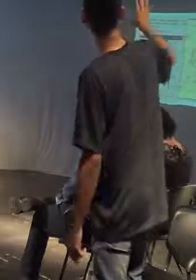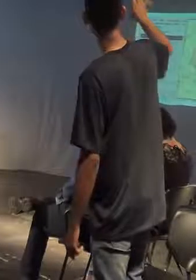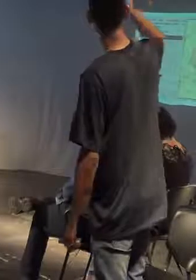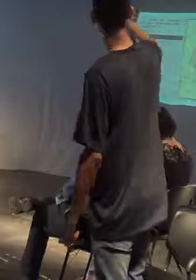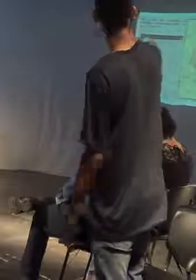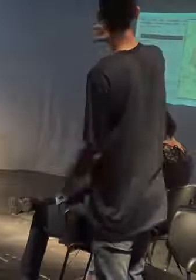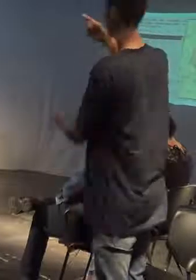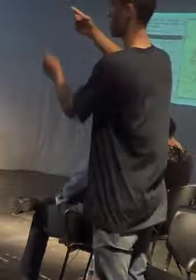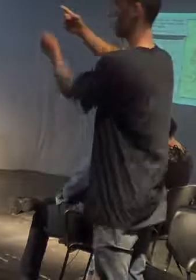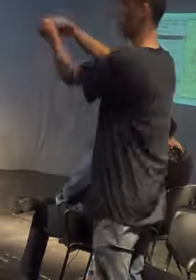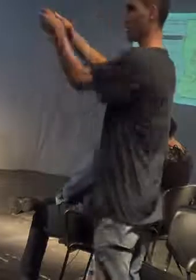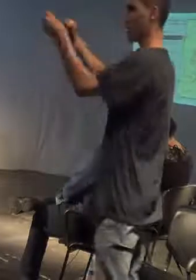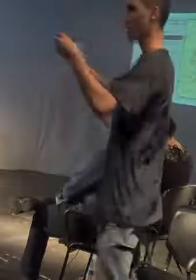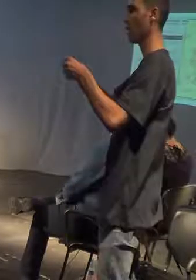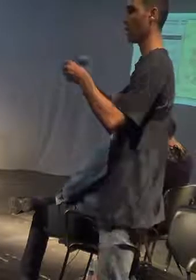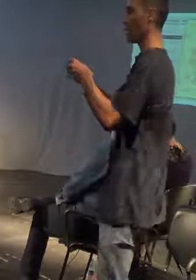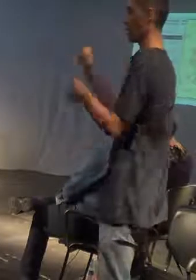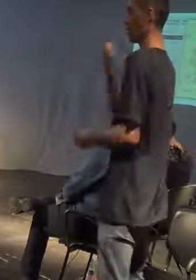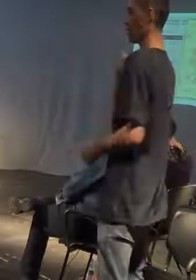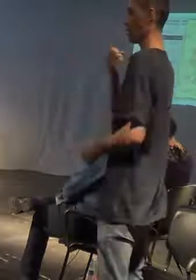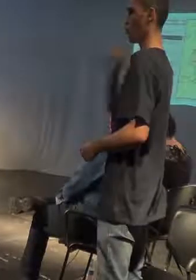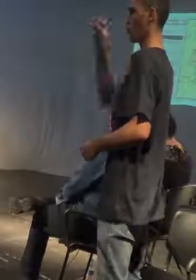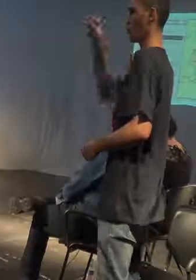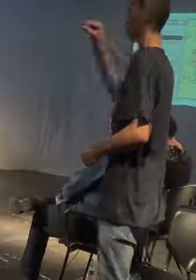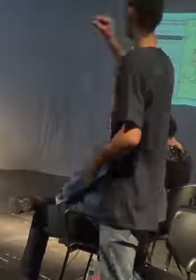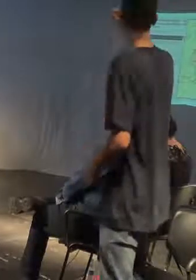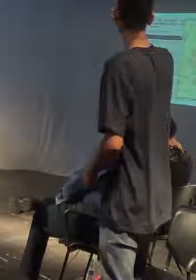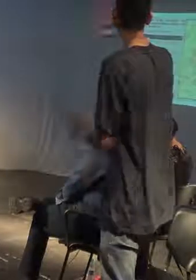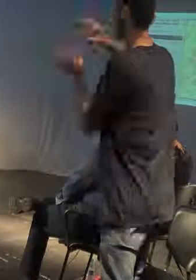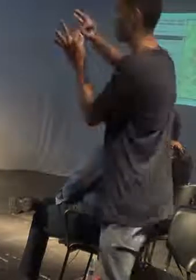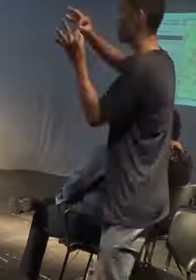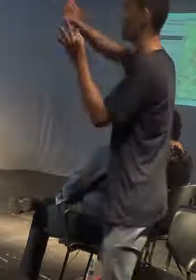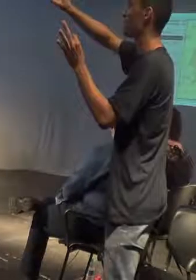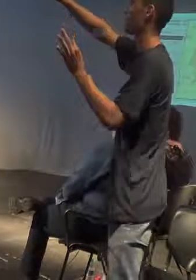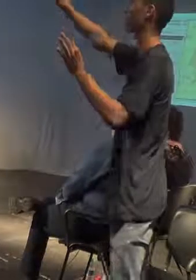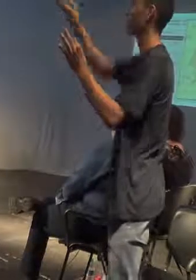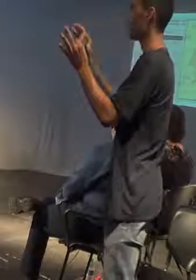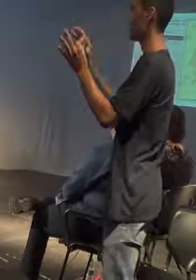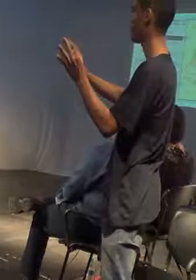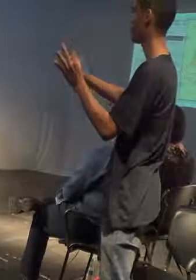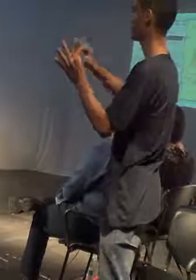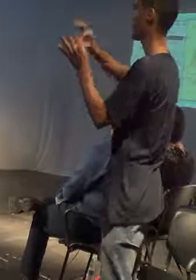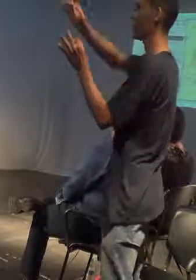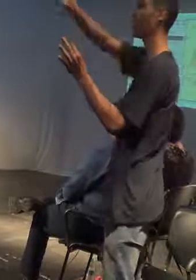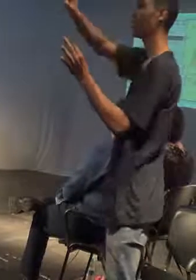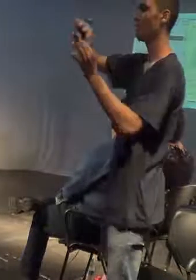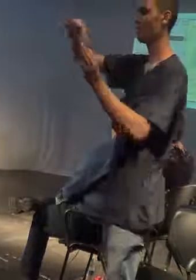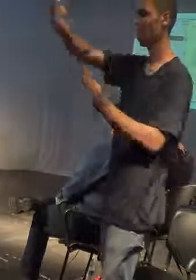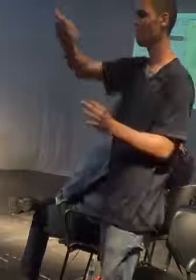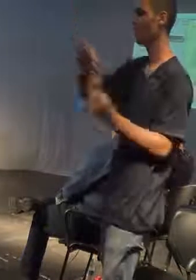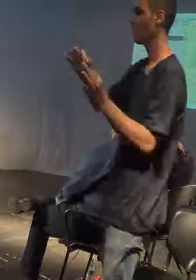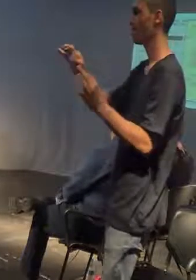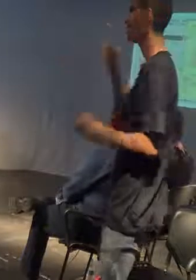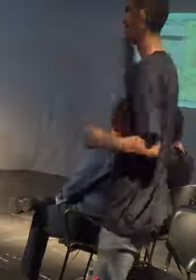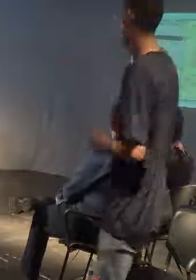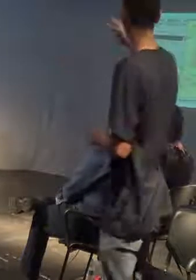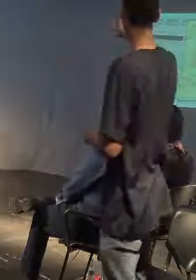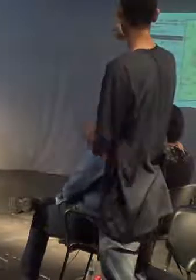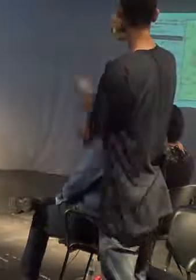um território uno. E a gente percebe que a centralidade, no sentido de metrópole, está